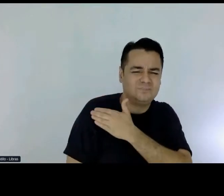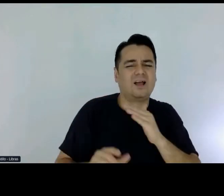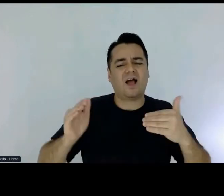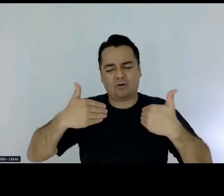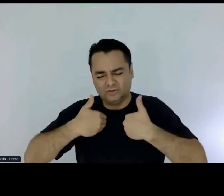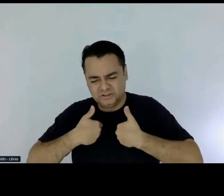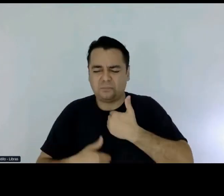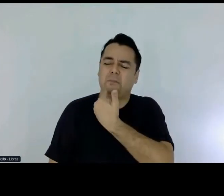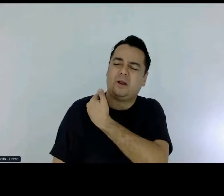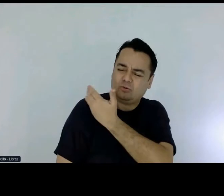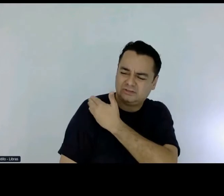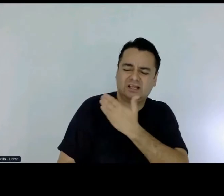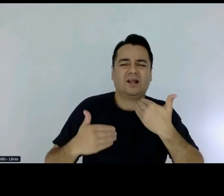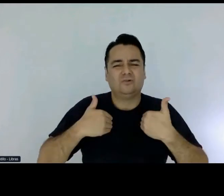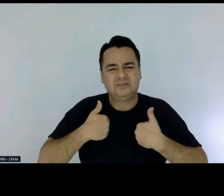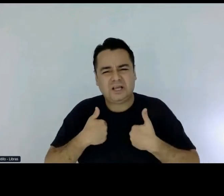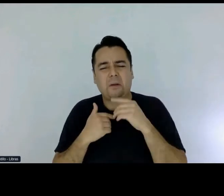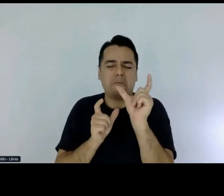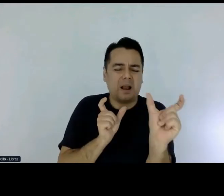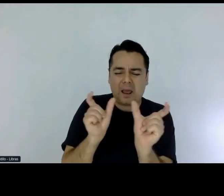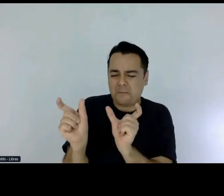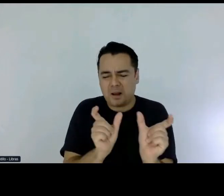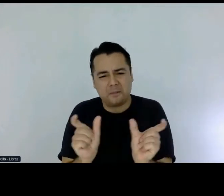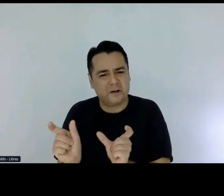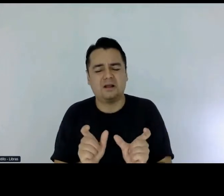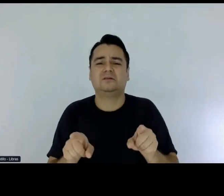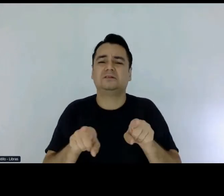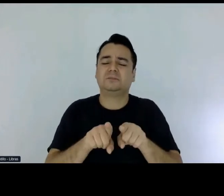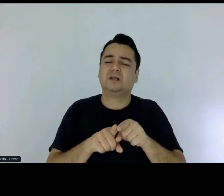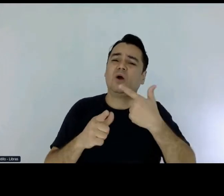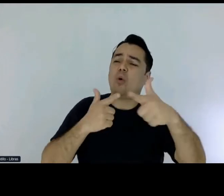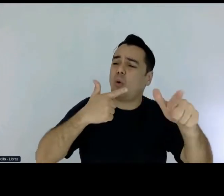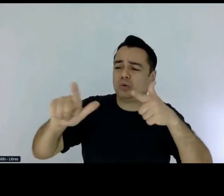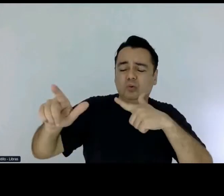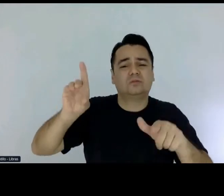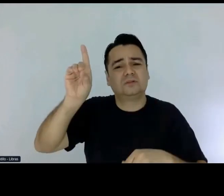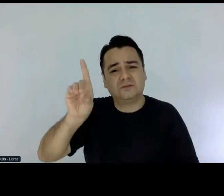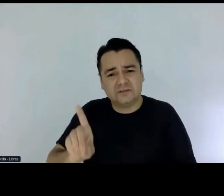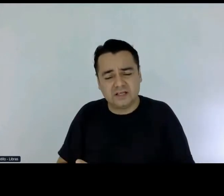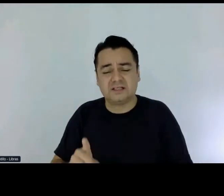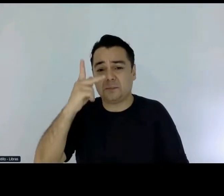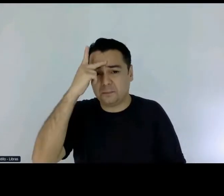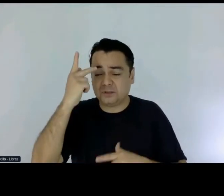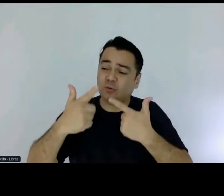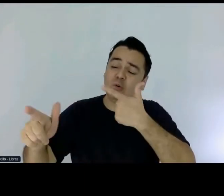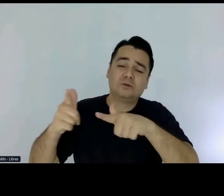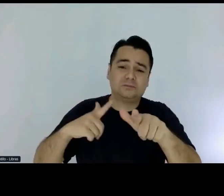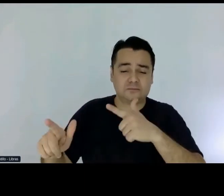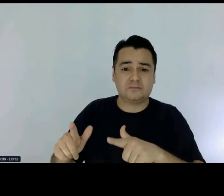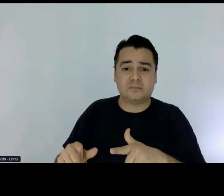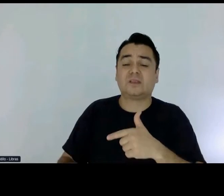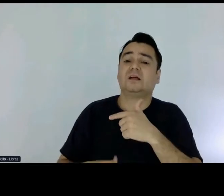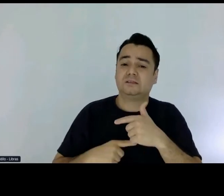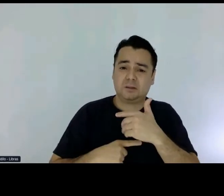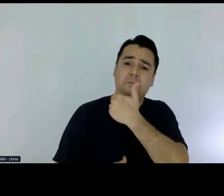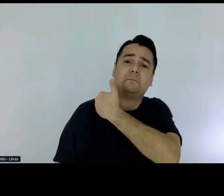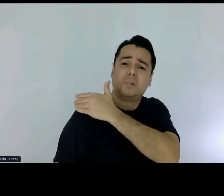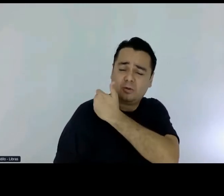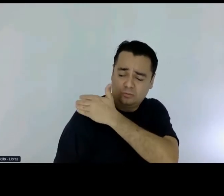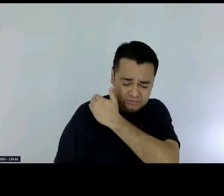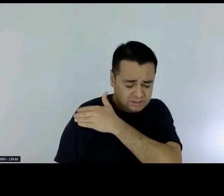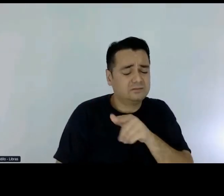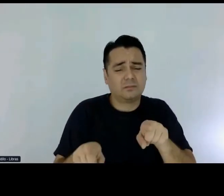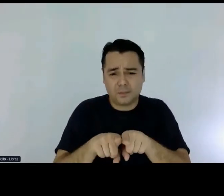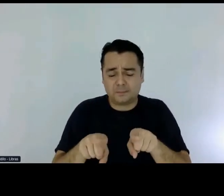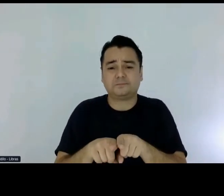outros termos, sobre outras deficiências, sobre outras pessoas. O preconceito sempre está lá,